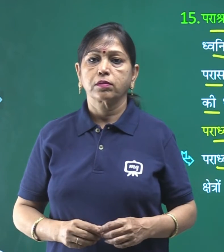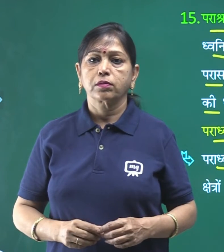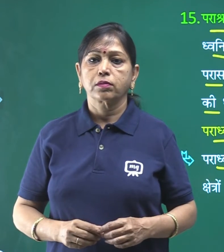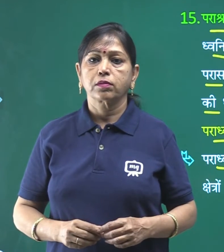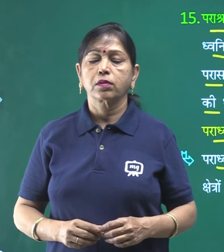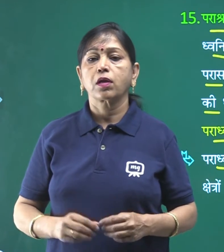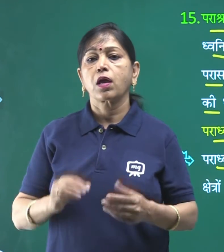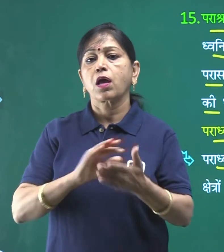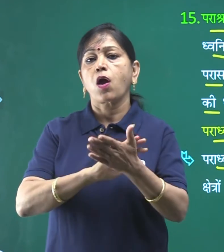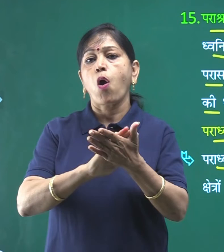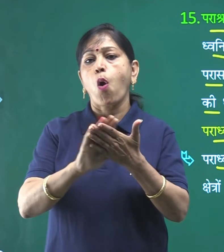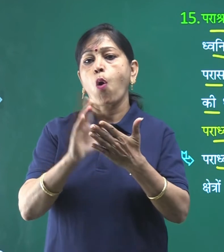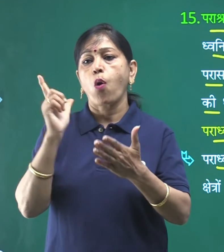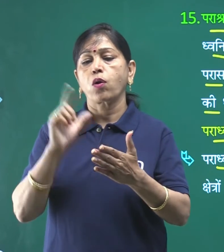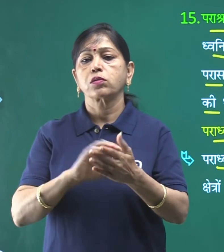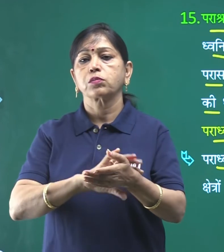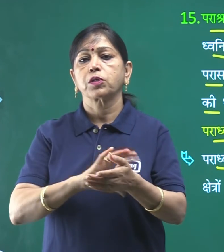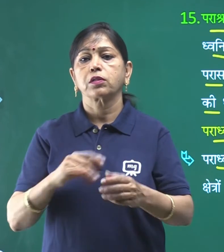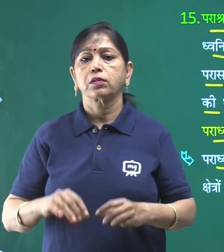चिकित्सा तथा